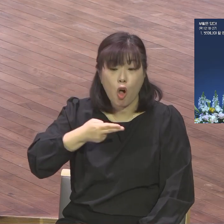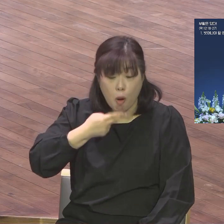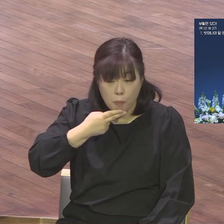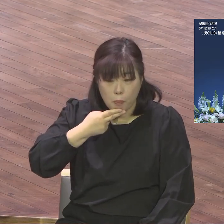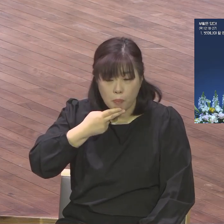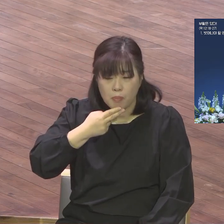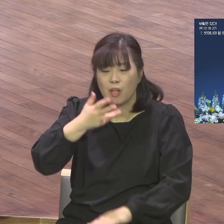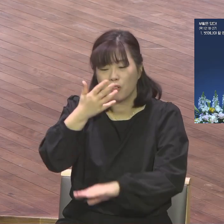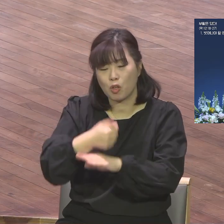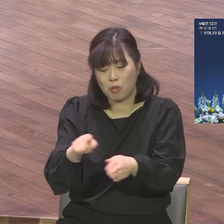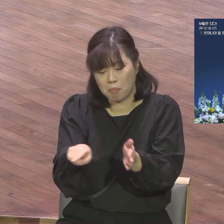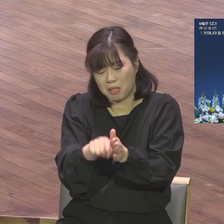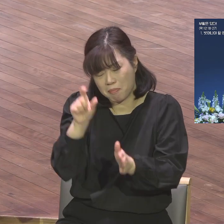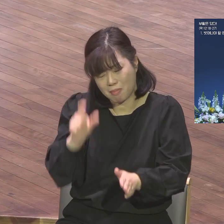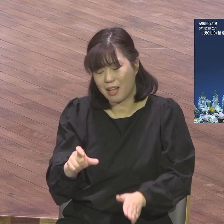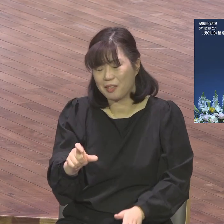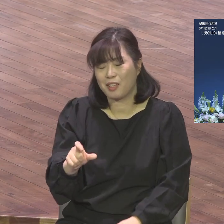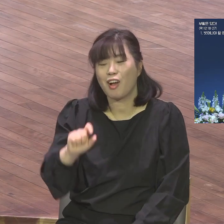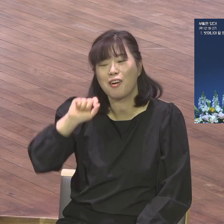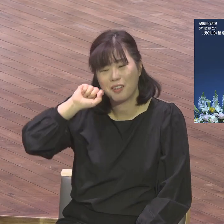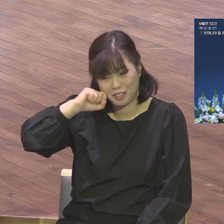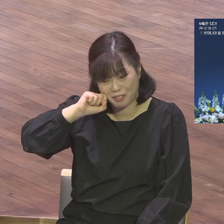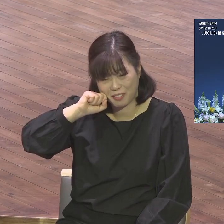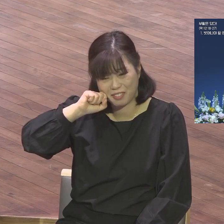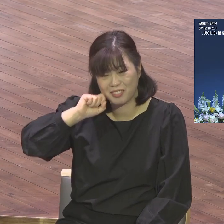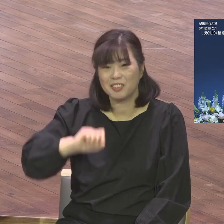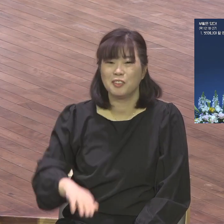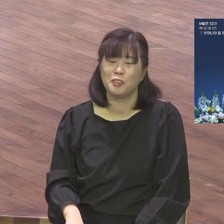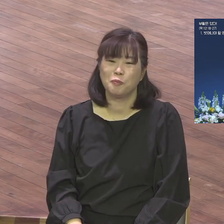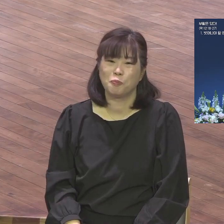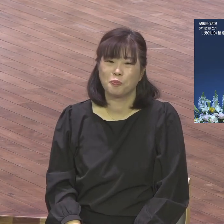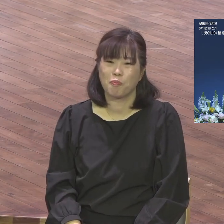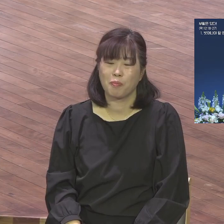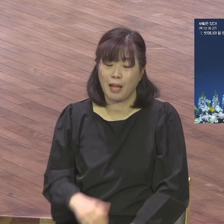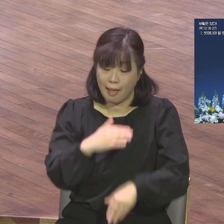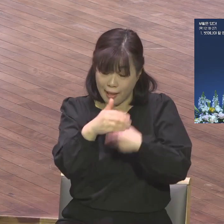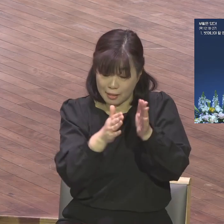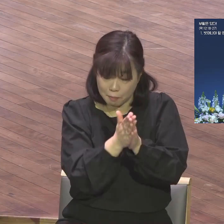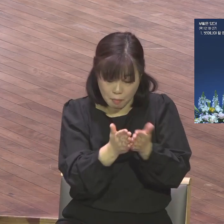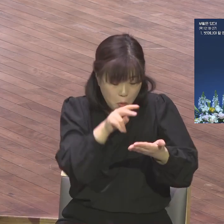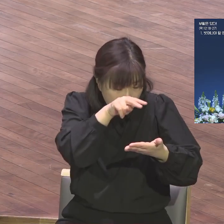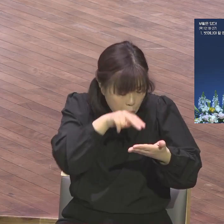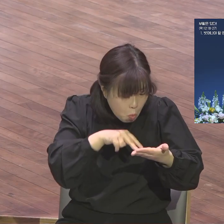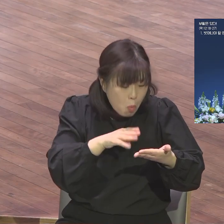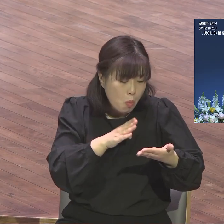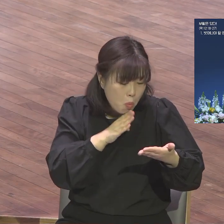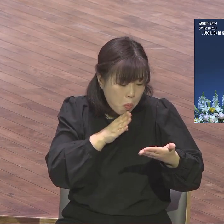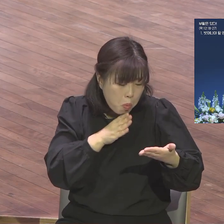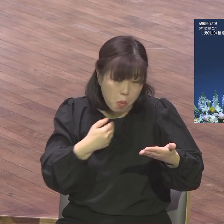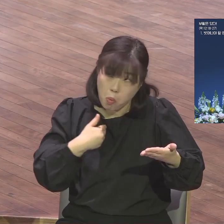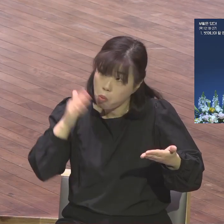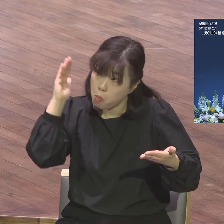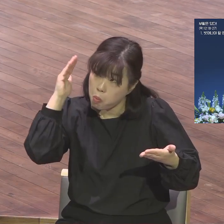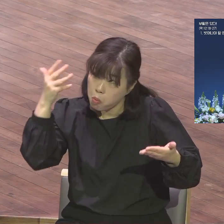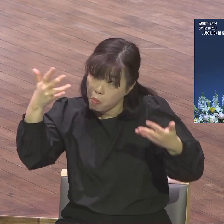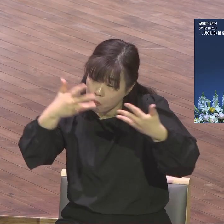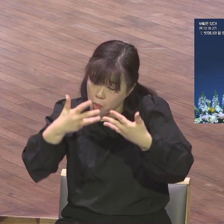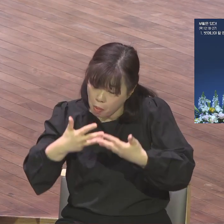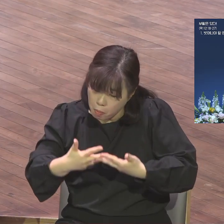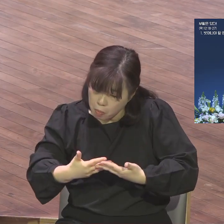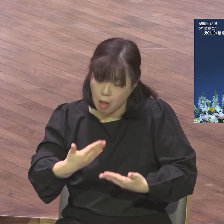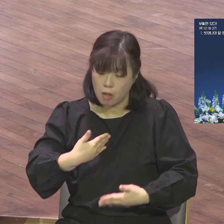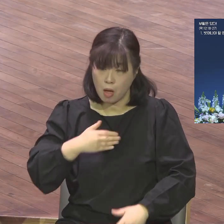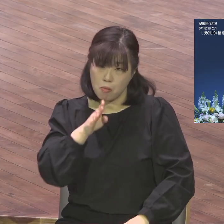삶의 현장에서 그 말씀을 적용하며 하나님의 능력을 체험할 때 영적 그러한 영향력을 입혀 나갈 수